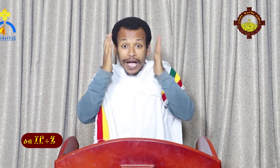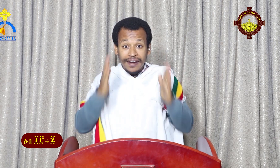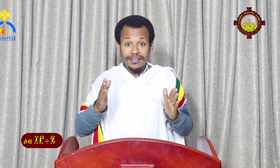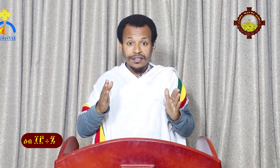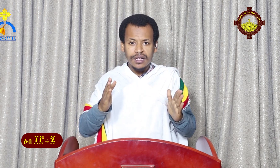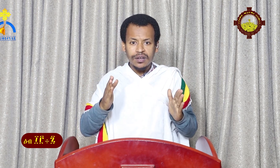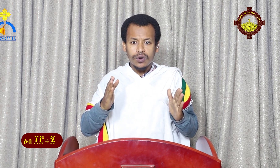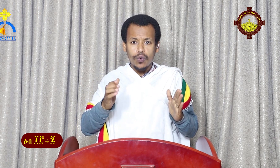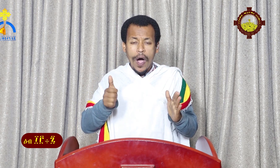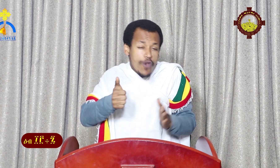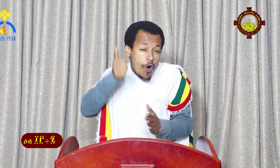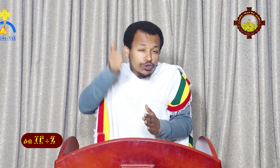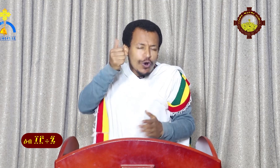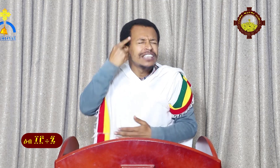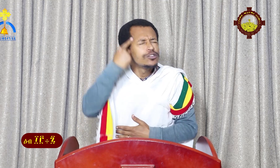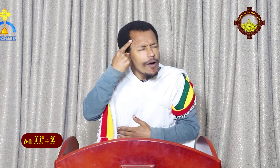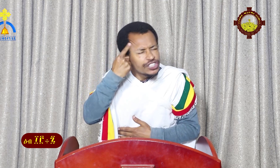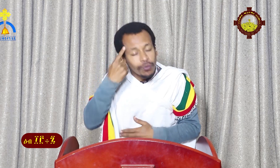ቅዱሳን ዋናዎቹን አስቧቸው